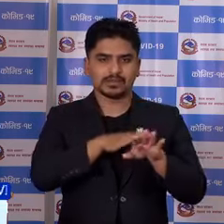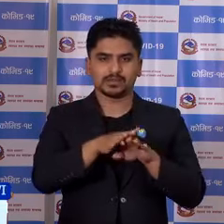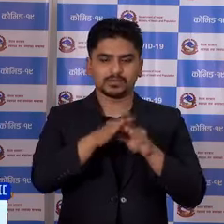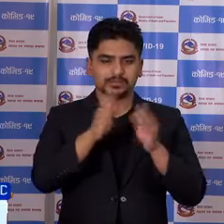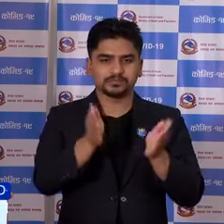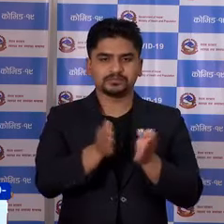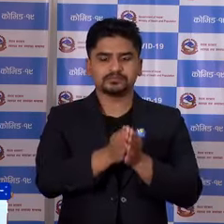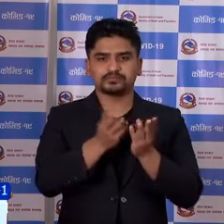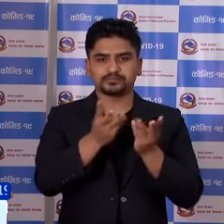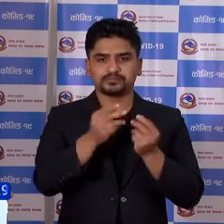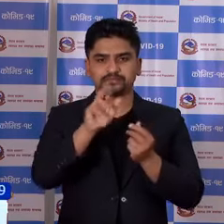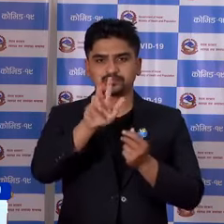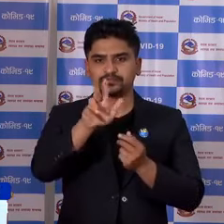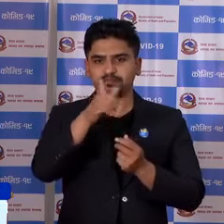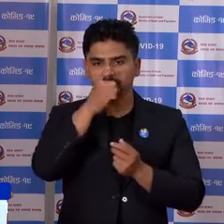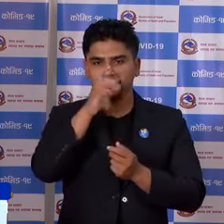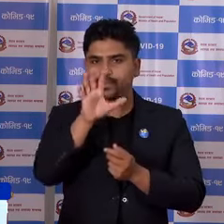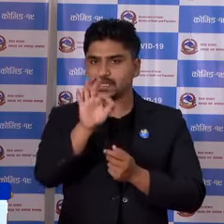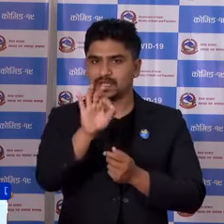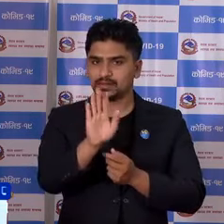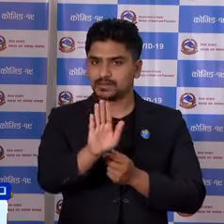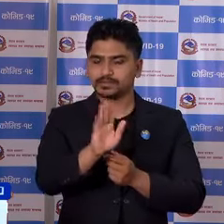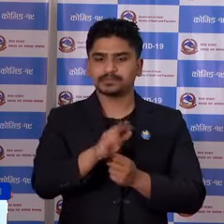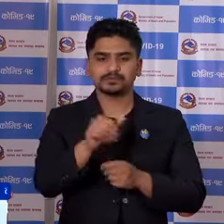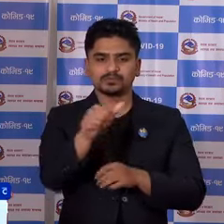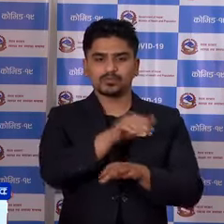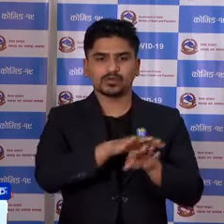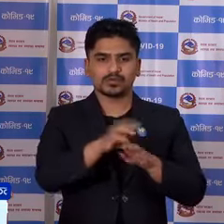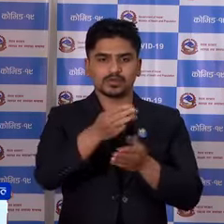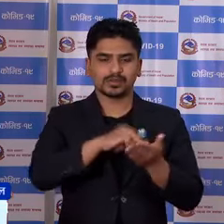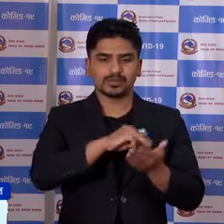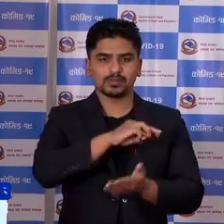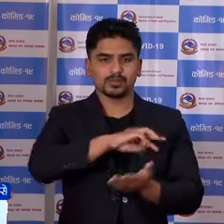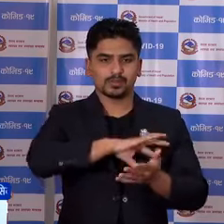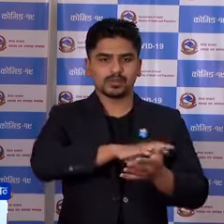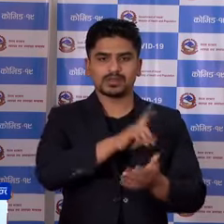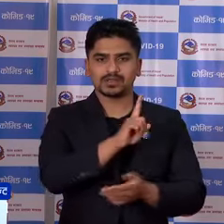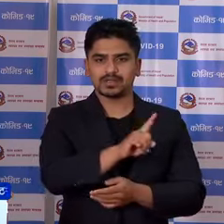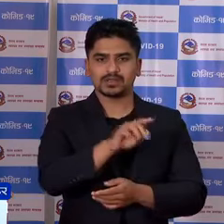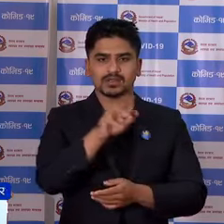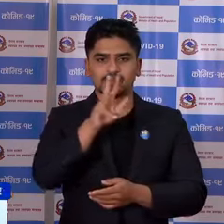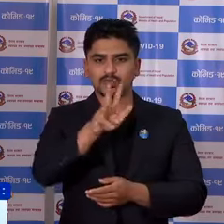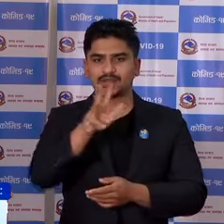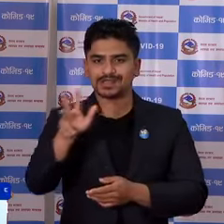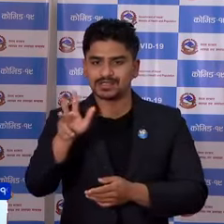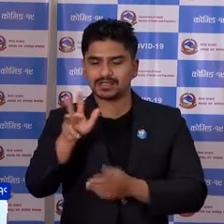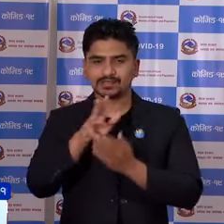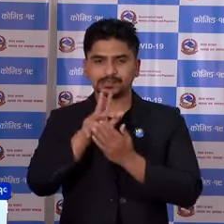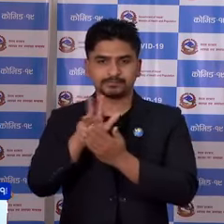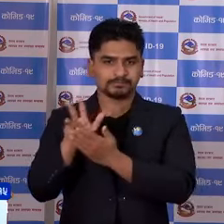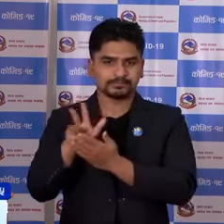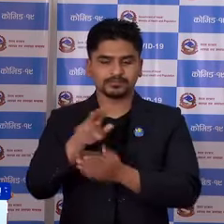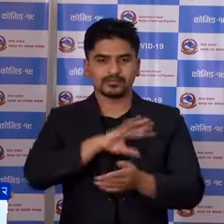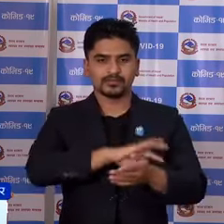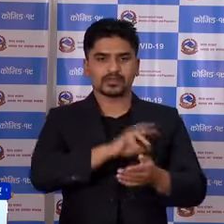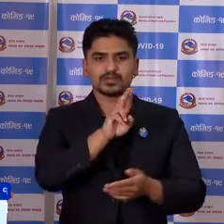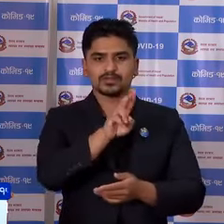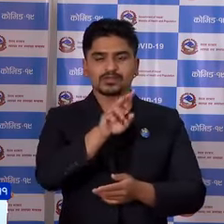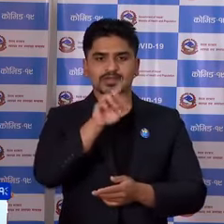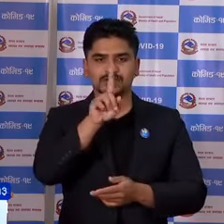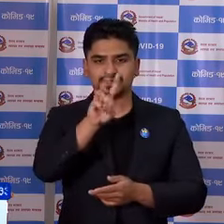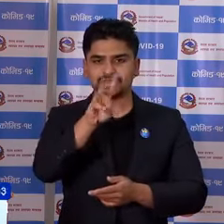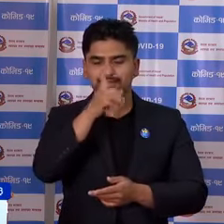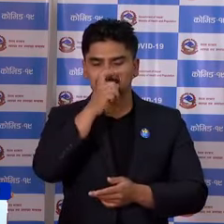कुल संख्या 850 रहेको छ। उहाँहरूमध्ये प्रदेश नम्बर 1 प्रदेश नम्बर